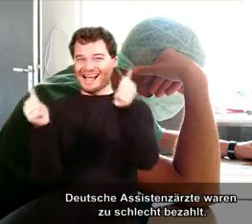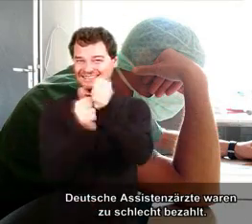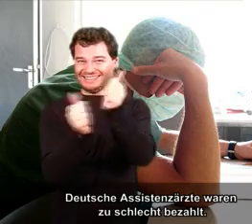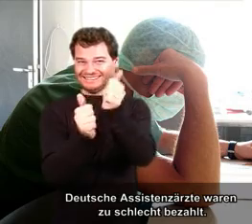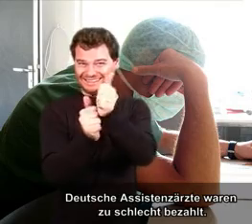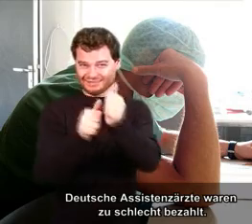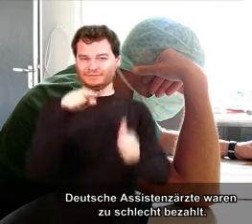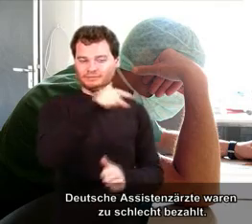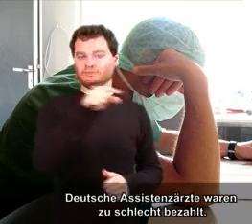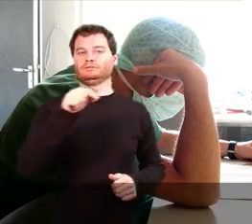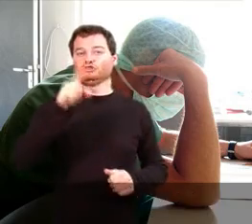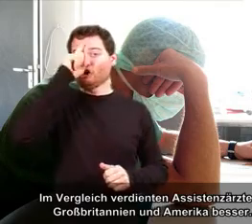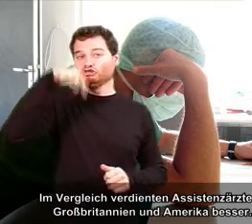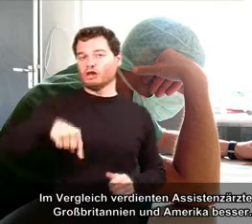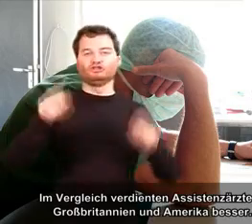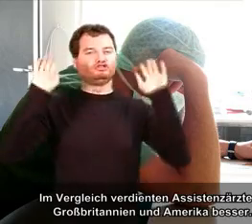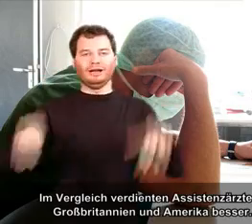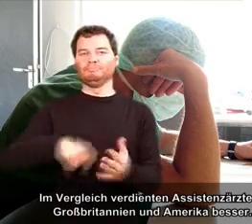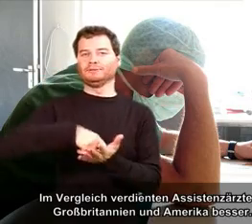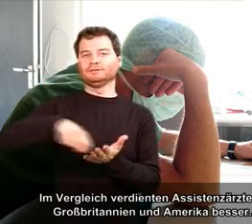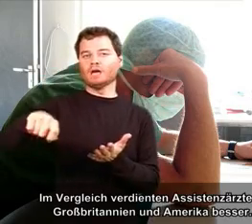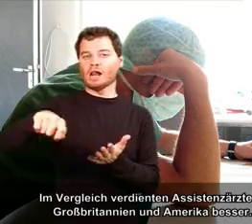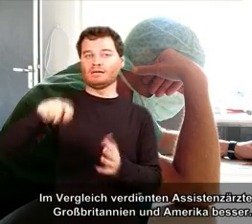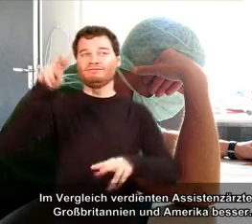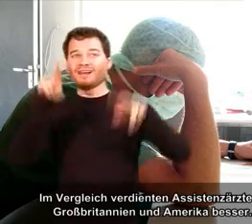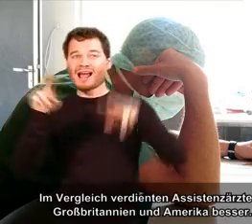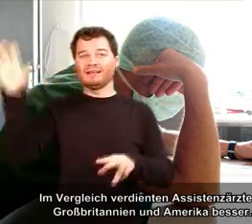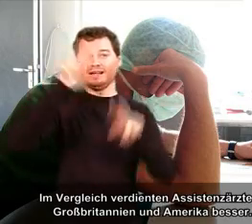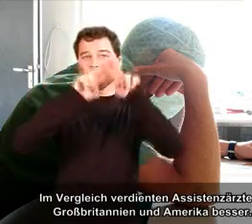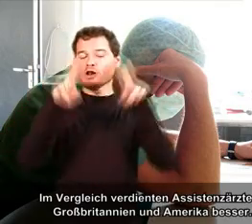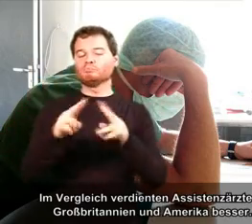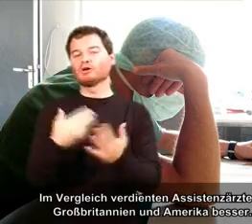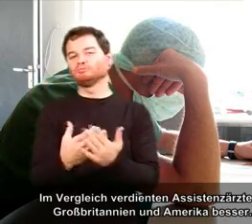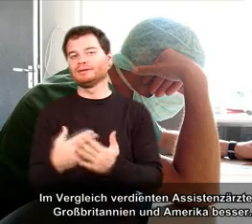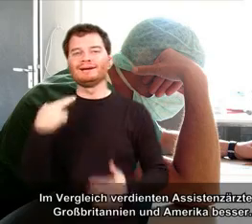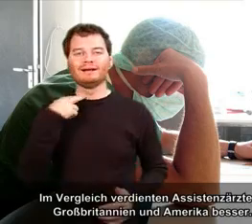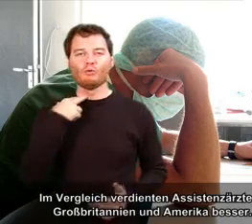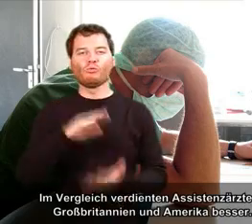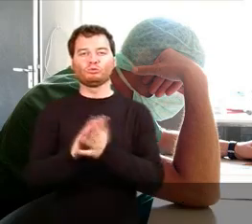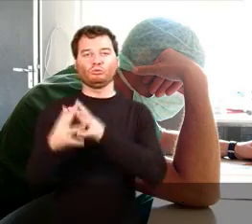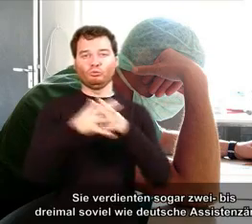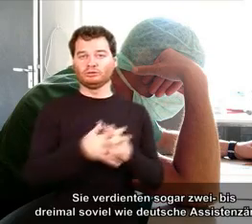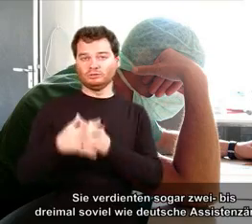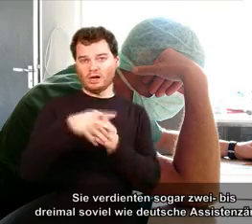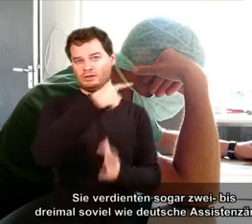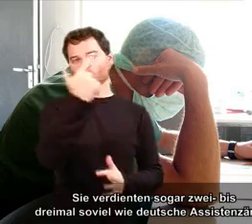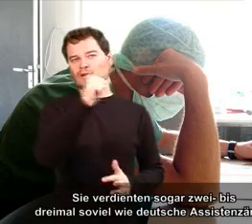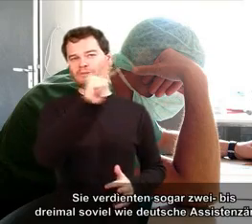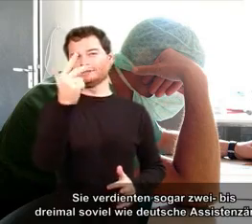Deutsche Assistenzärzte waren zu schlecht bezahlt. Im Vergleich verdienten Assistenzärzte in Großbritannien und Amerika besser. Ja,